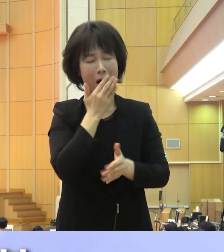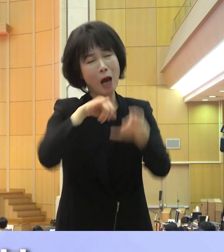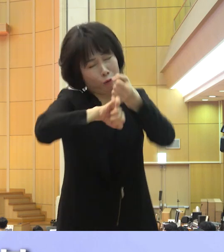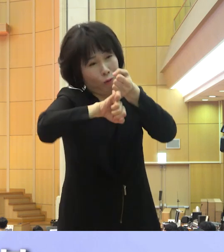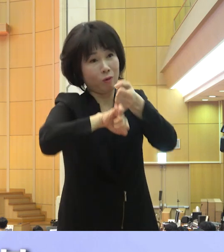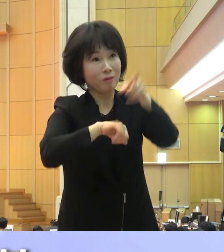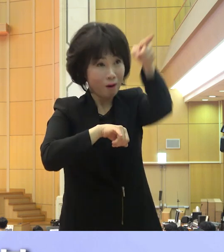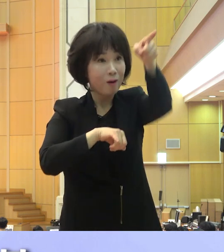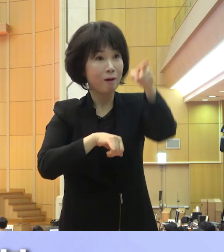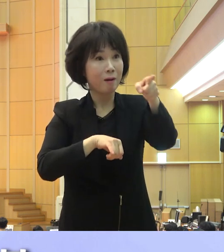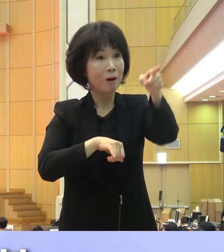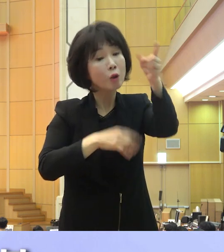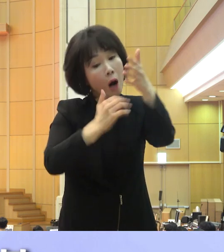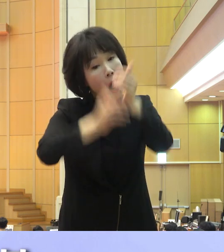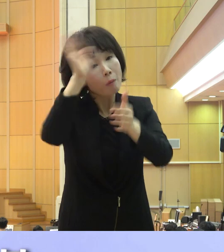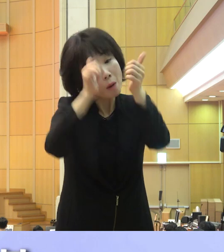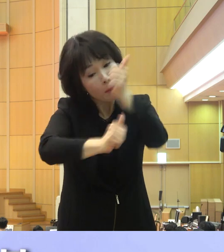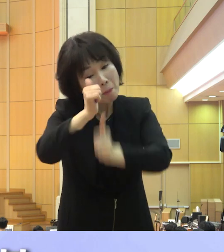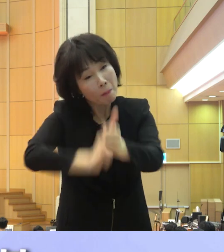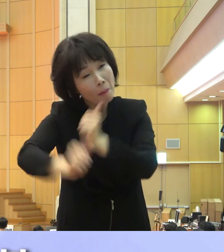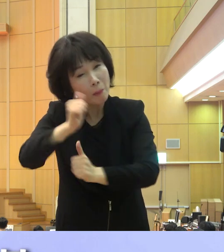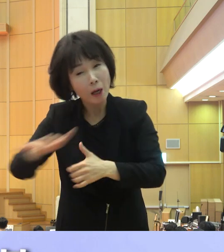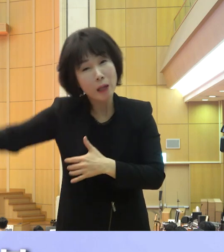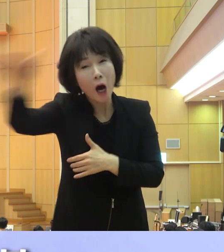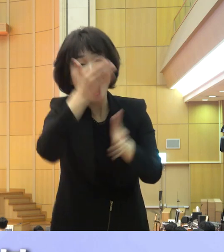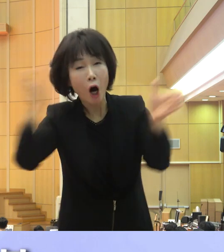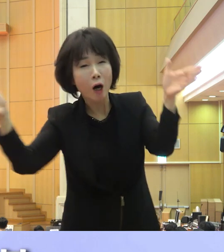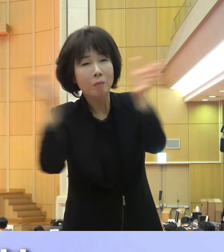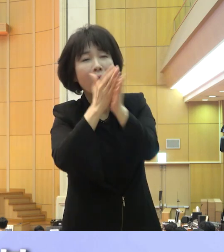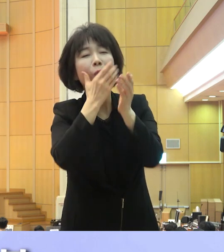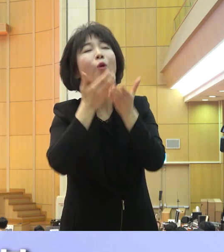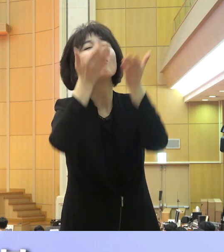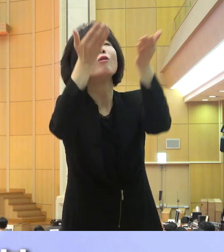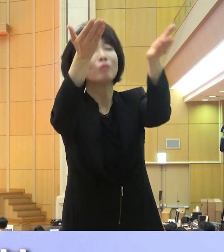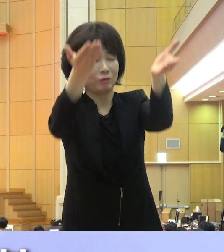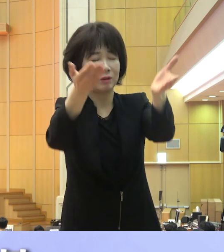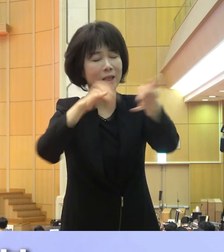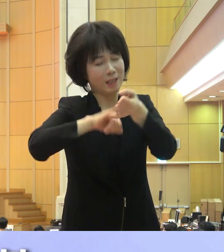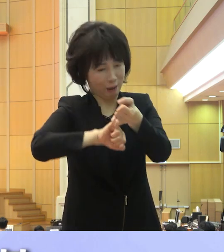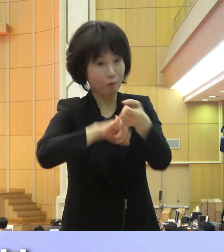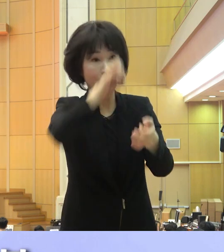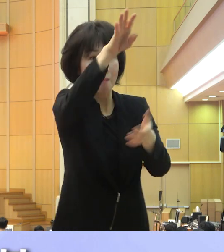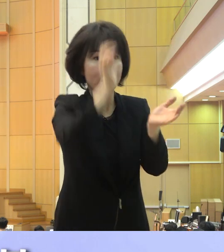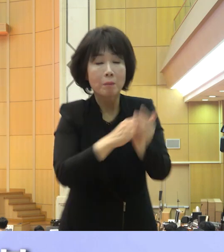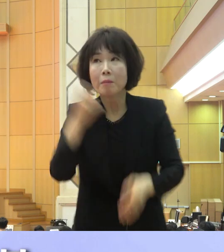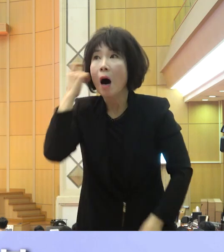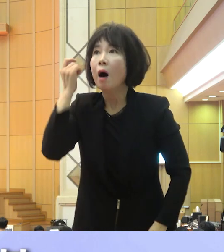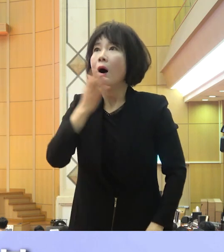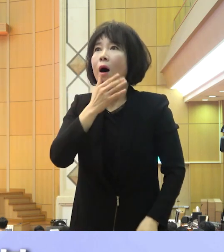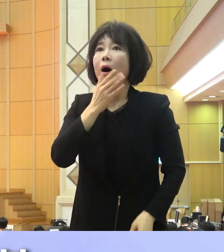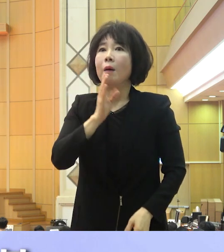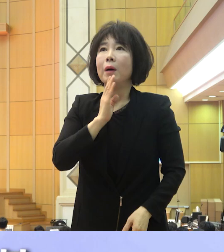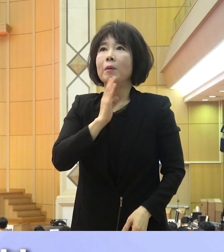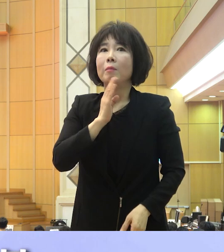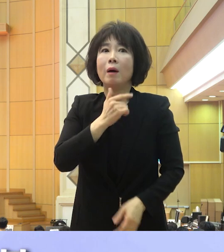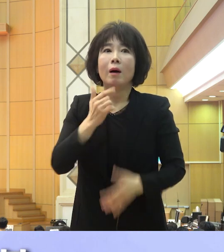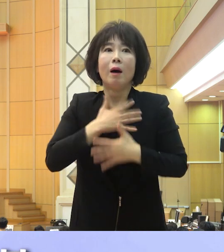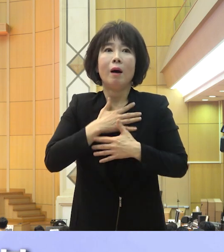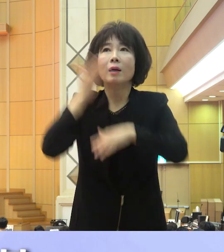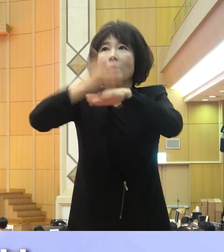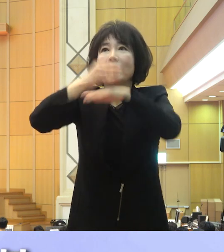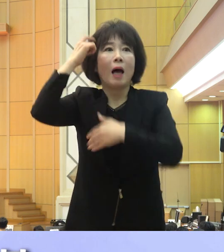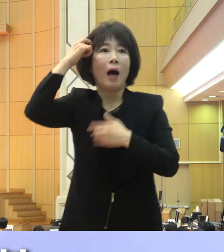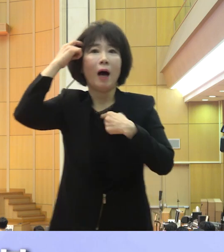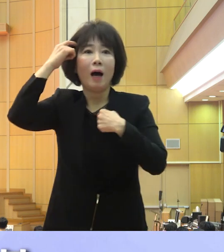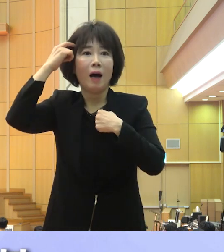것이고 너의 후손과 너로 말미암아 모든 사람이 복을 받으리라. 그래서 아브라함이 창세기